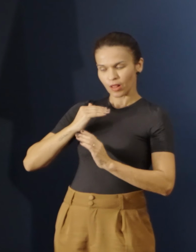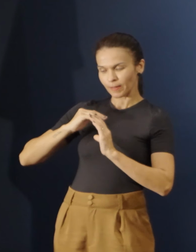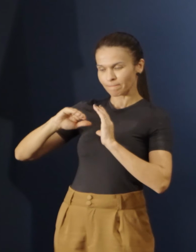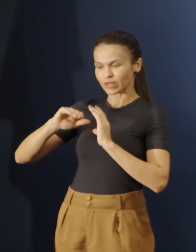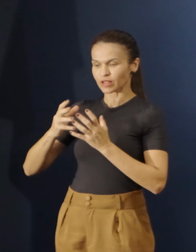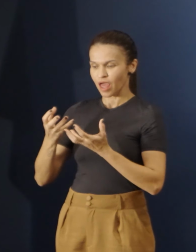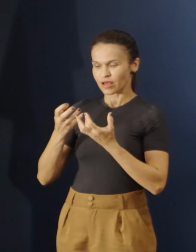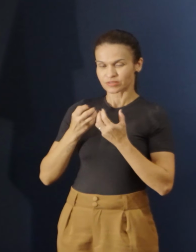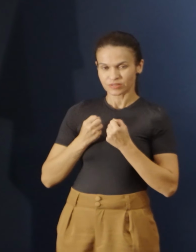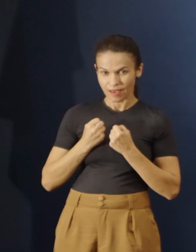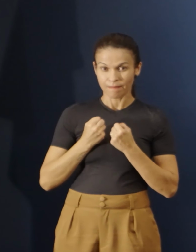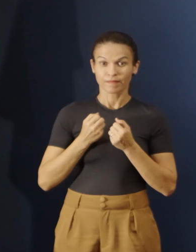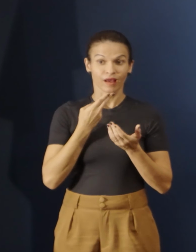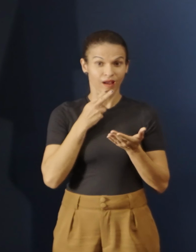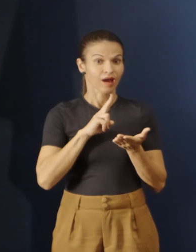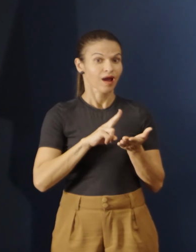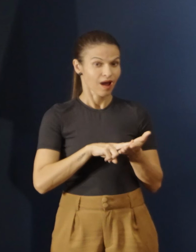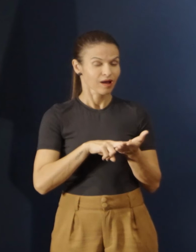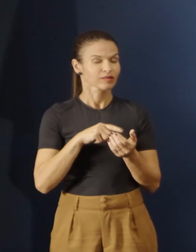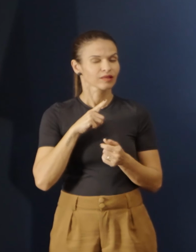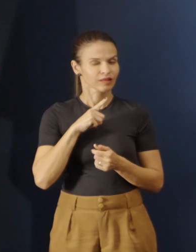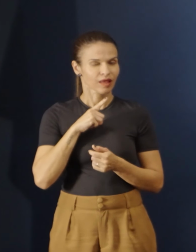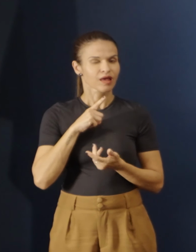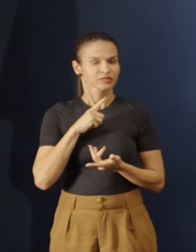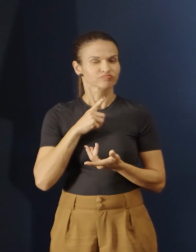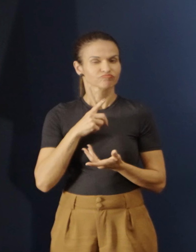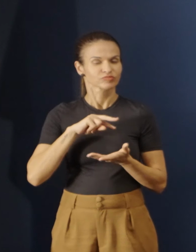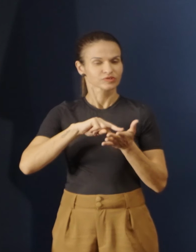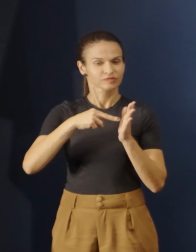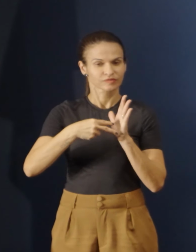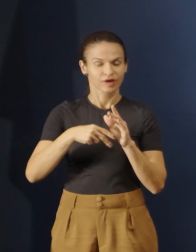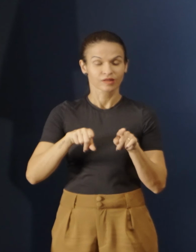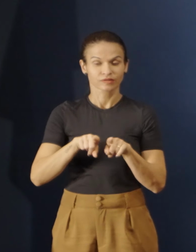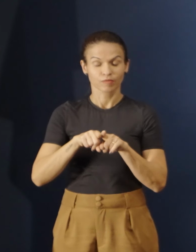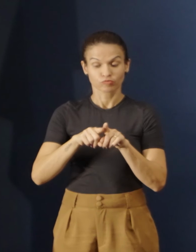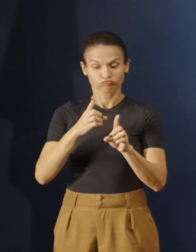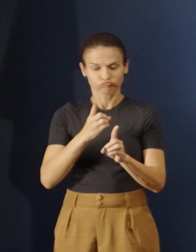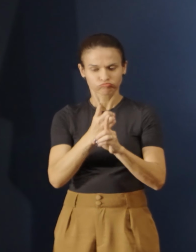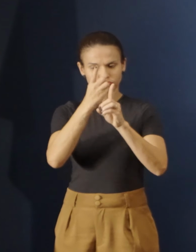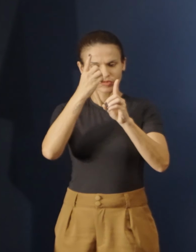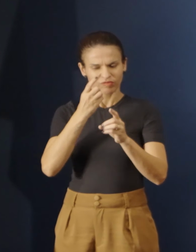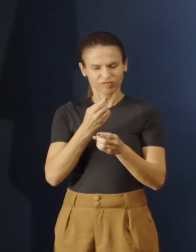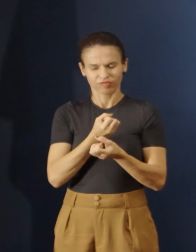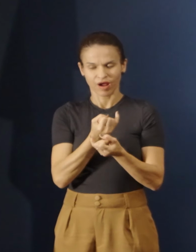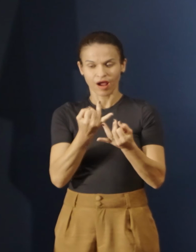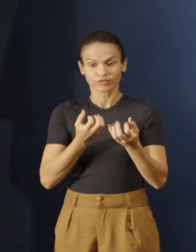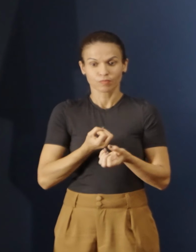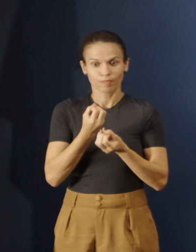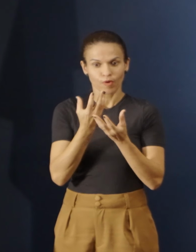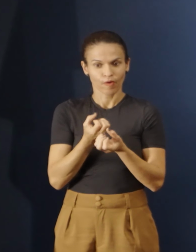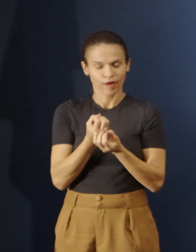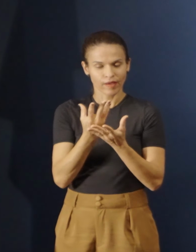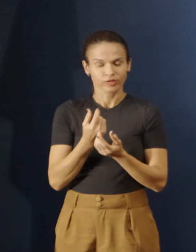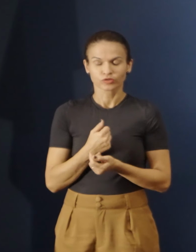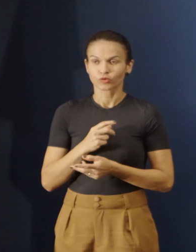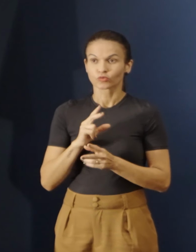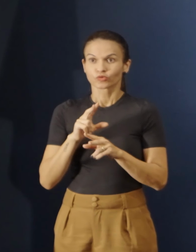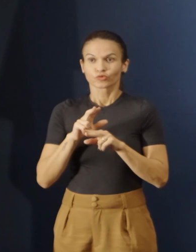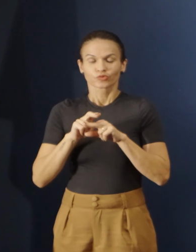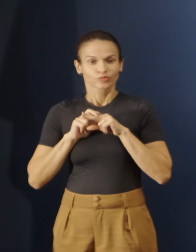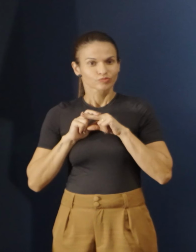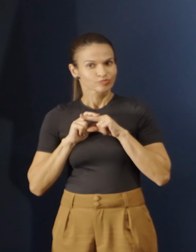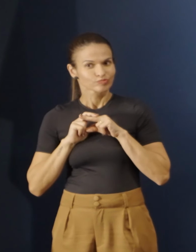quem recebe carta. Tem isso também, tem um pouco desse sentimento também. Quando eu me deparei com aquele monte de poema do Murilo, eu disse, Jesus amado, eu tenho certeza